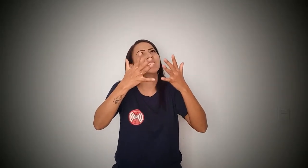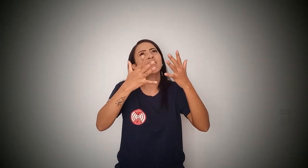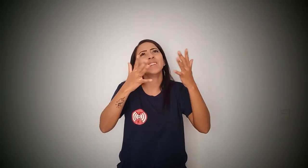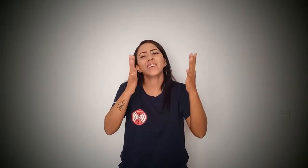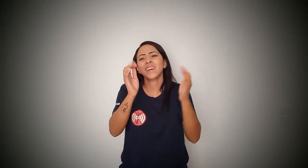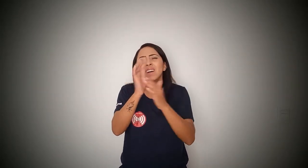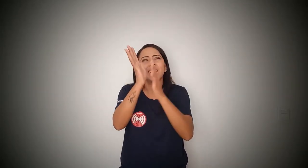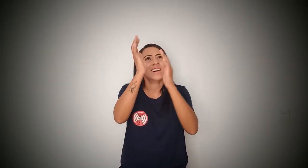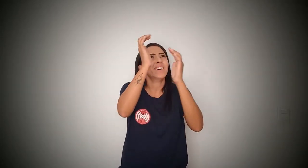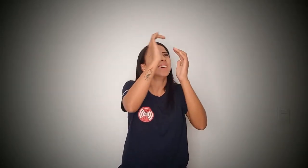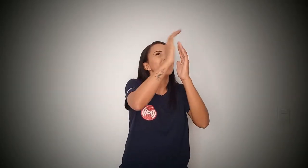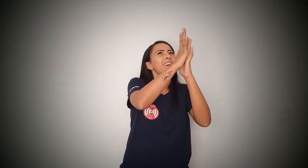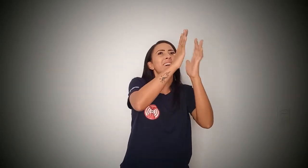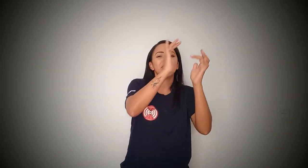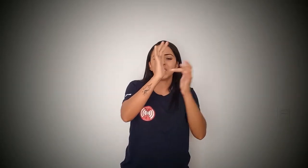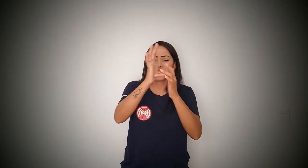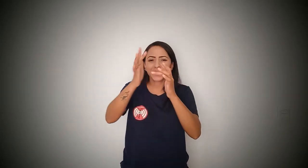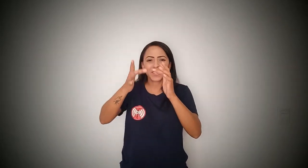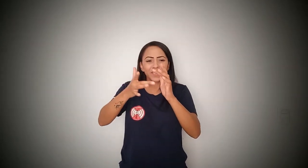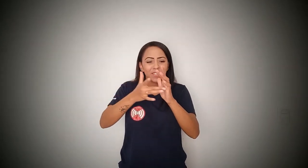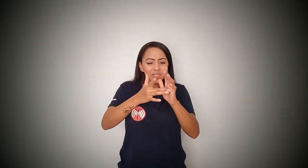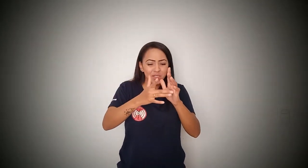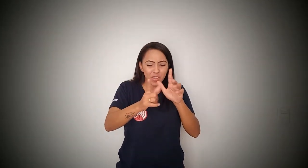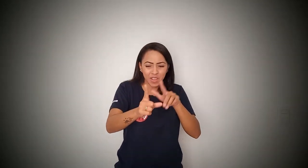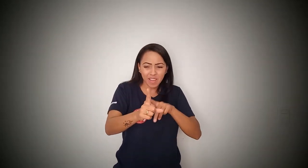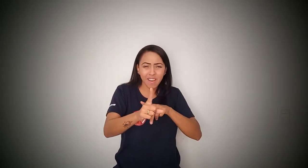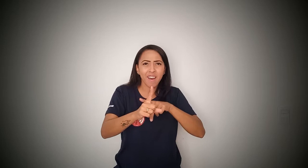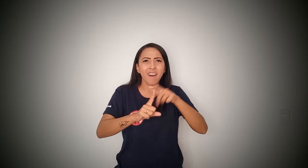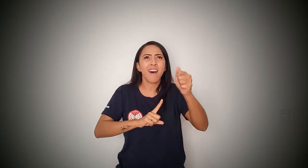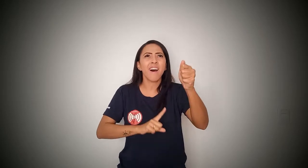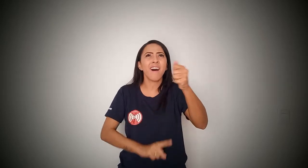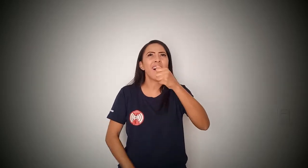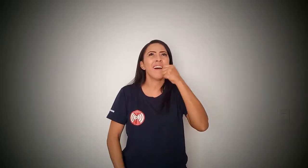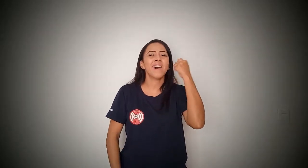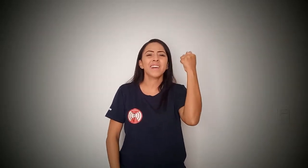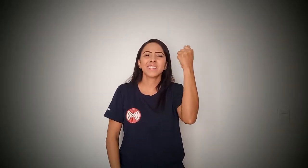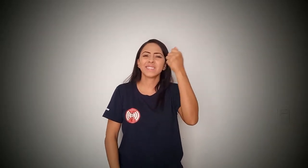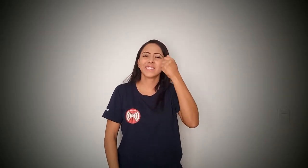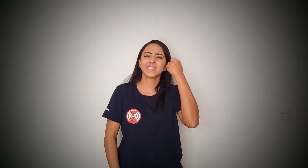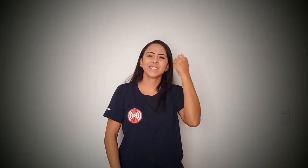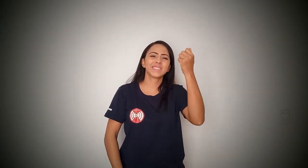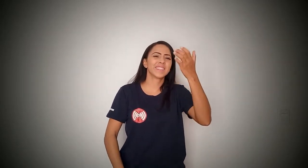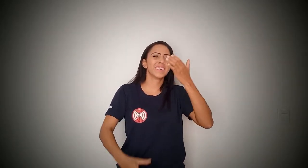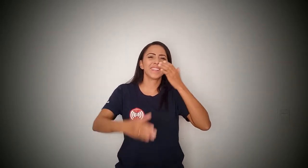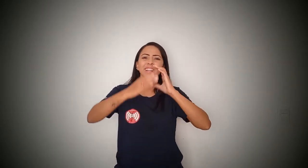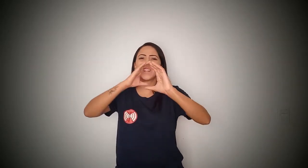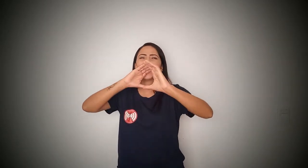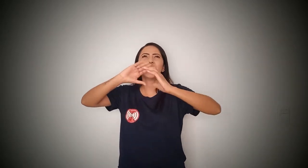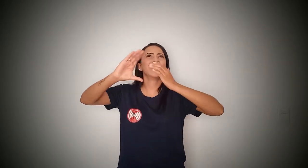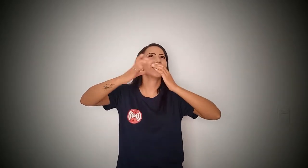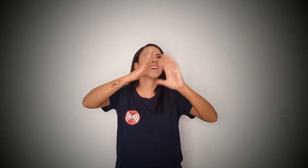aleluia, o Cordeiro venceu. Cantamos aleluia,